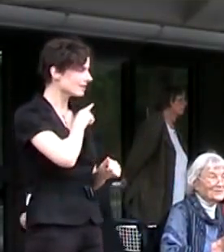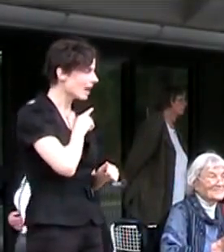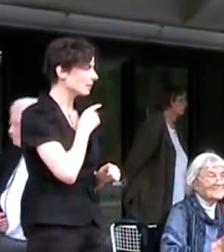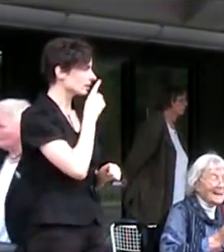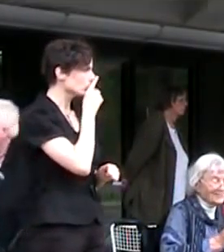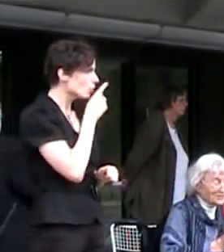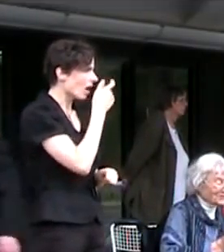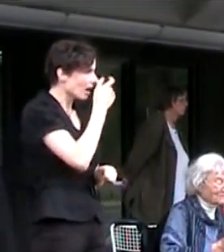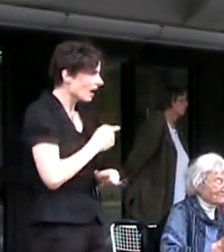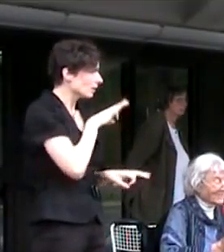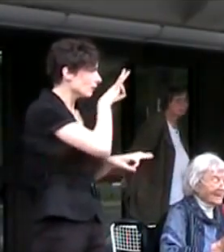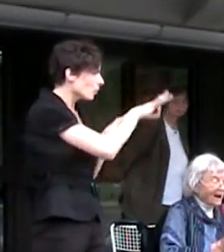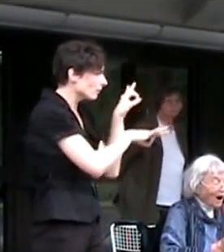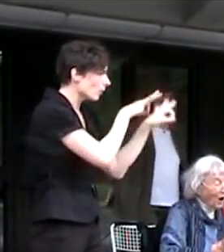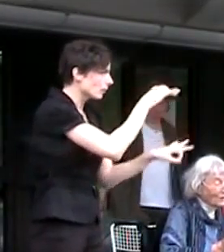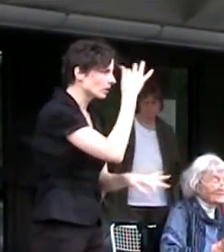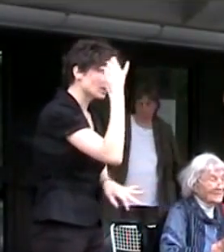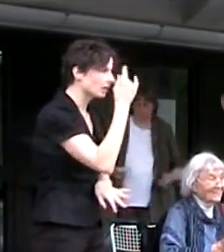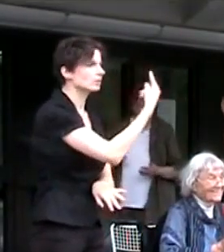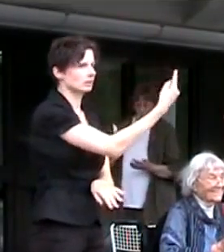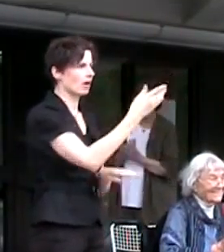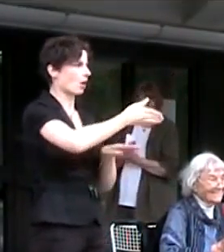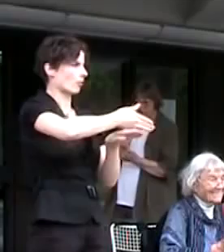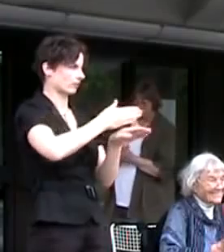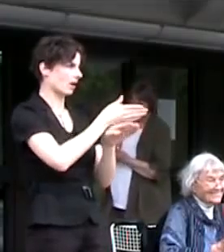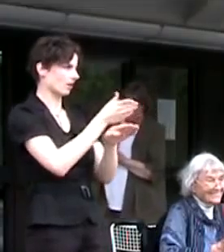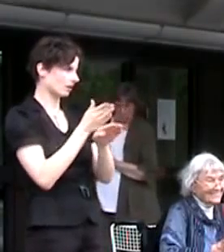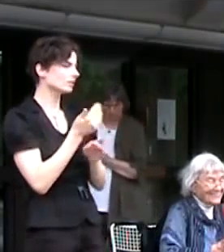für uns. Dankeschön.